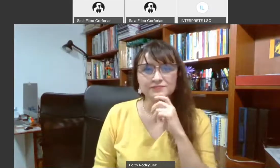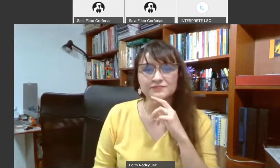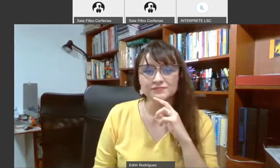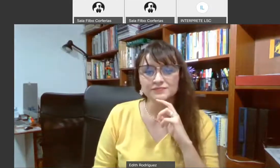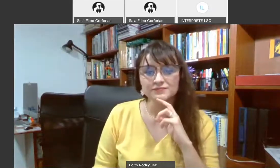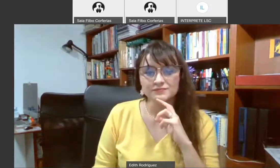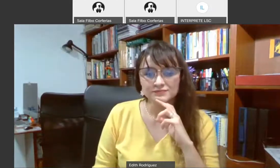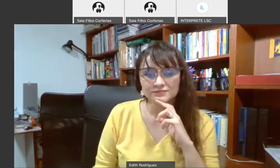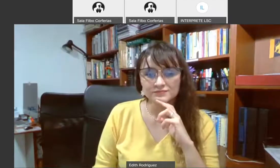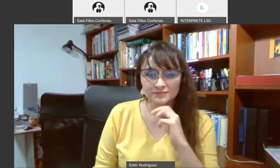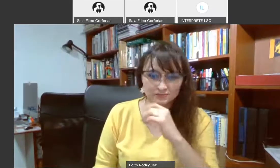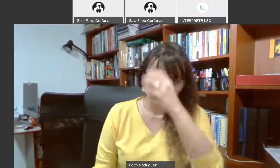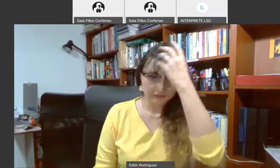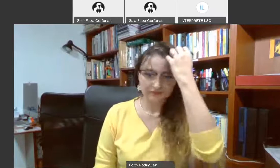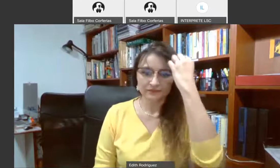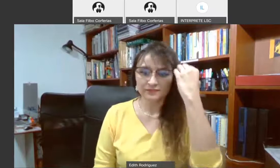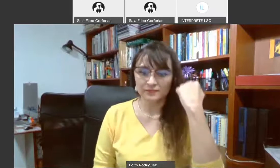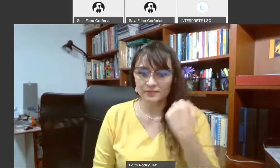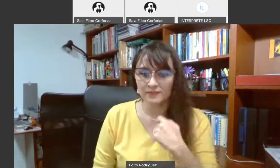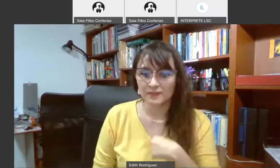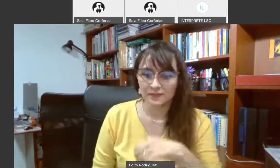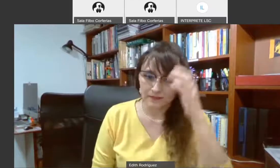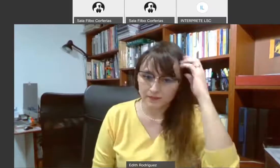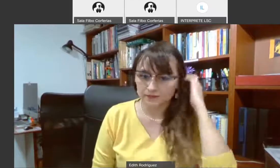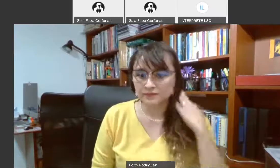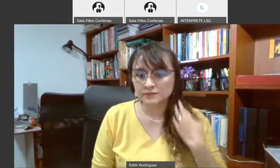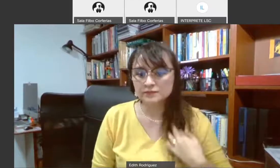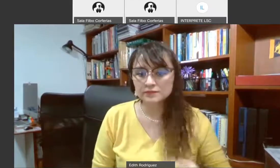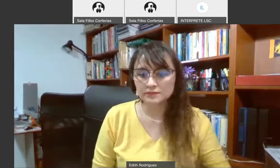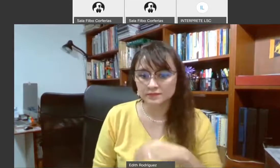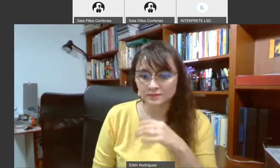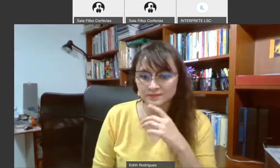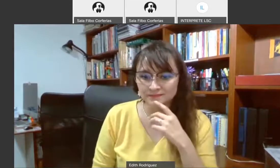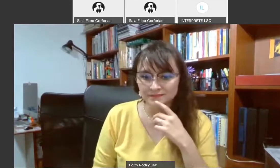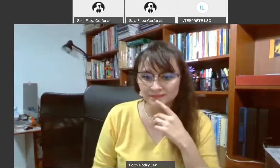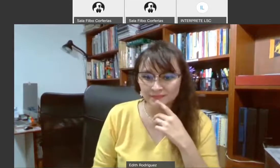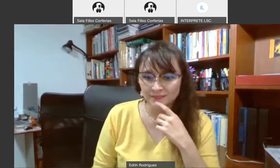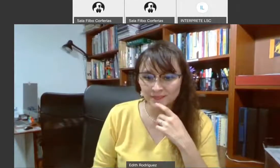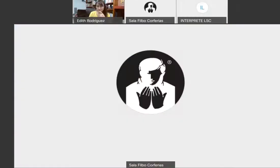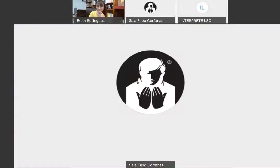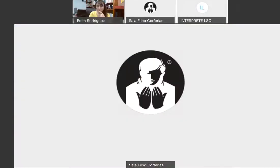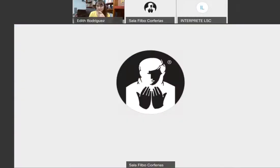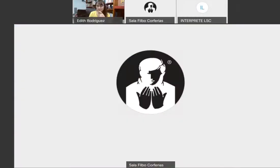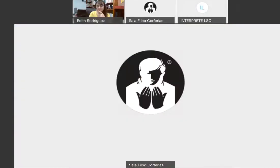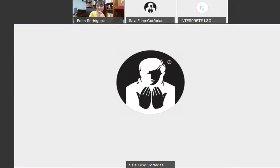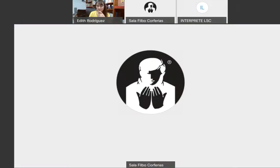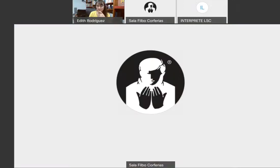La pregunta que tenemos es, quisiera aprender lengua de señas colombiana, ¿dónde lo podría hacer de manera virtual?